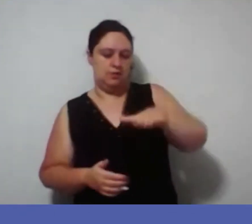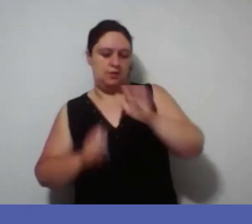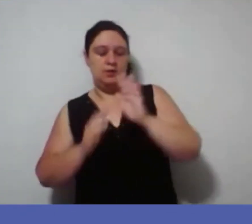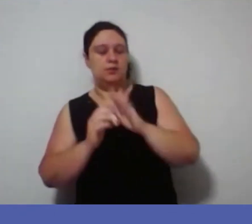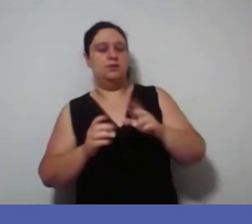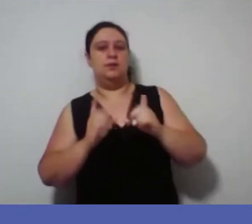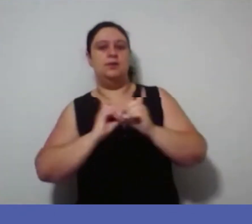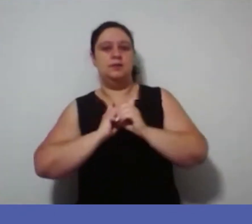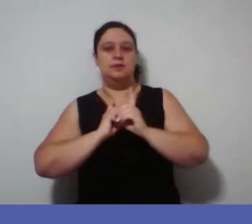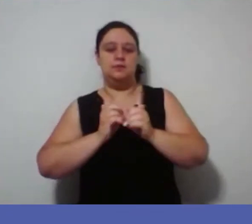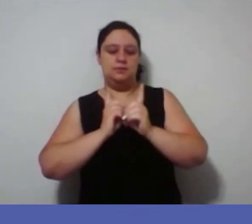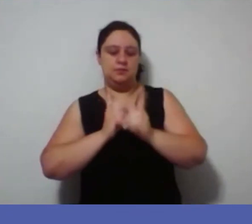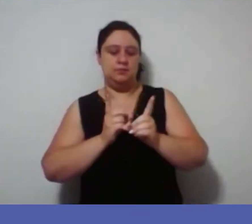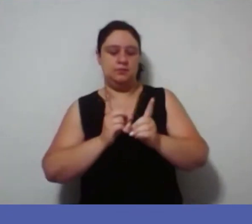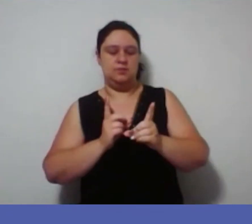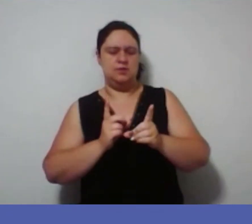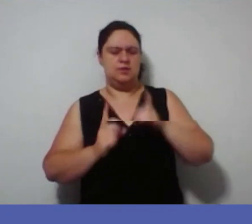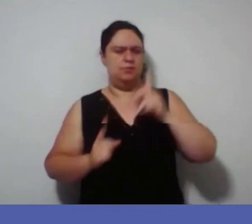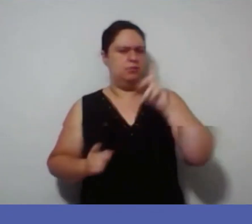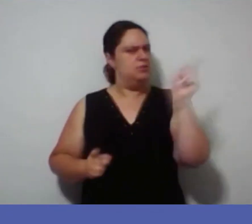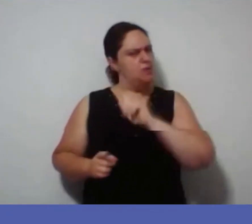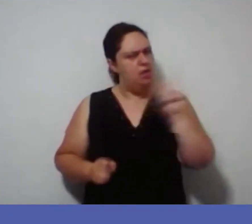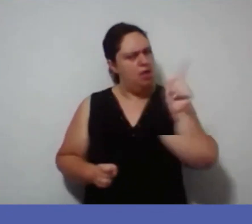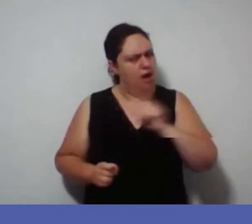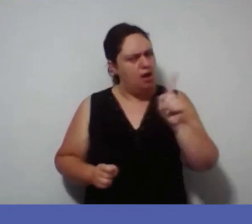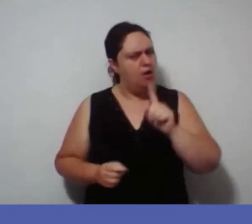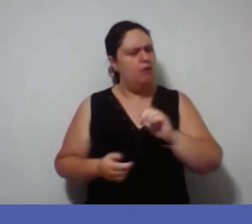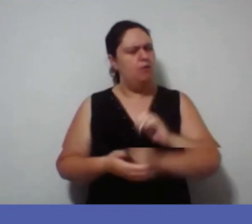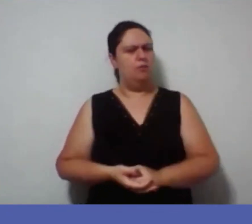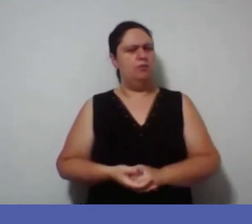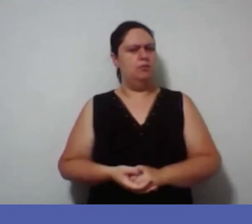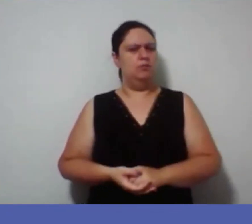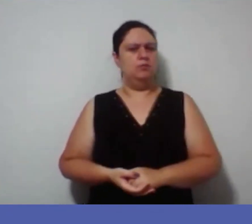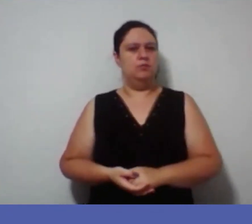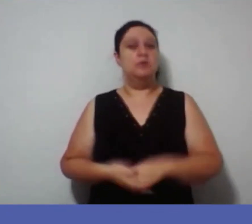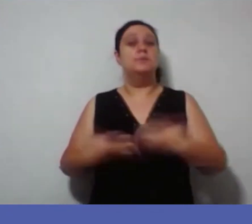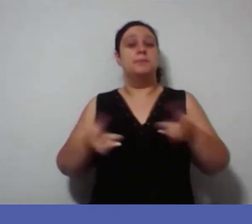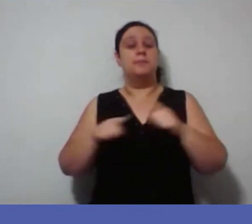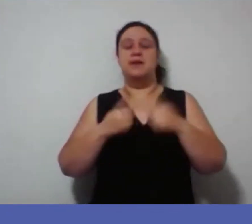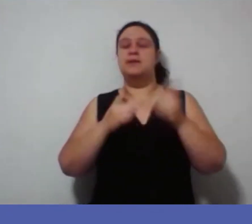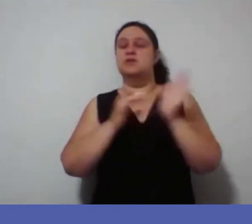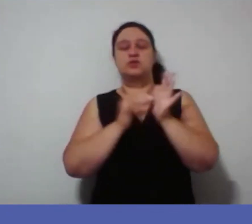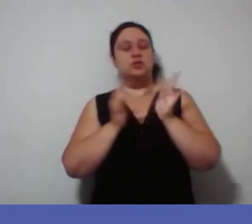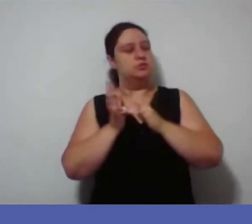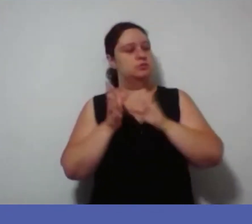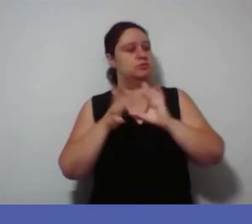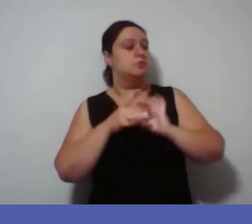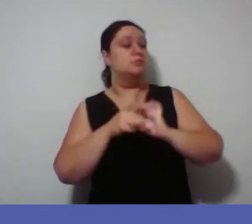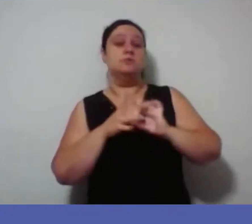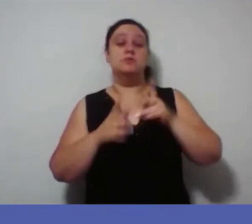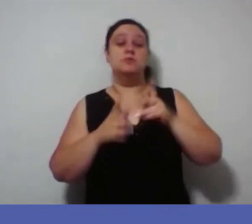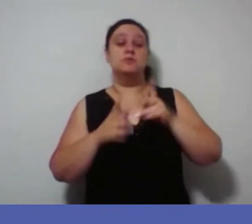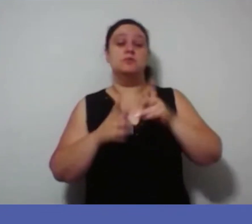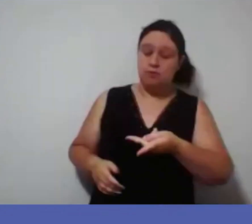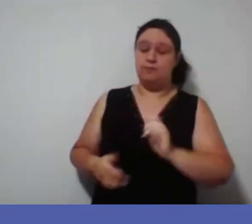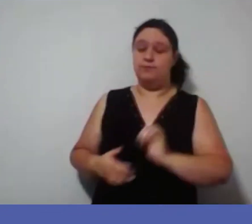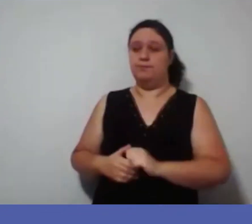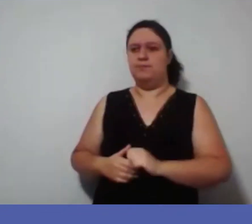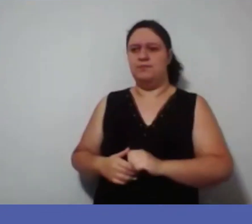repreendiam. Jesus, porém, lhes disse: deixai os